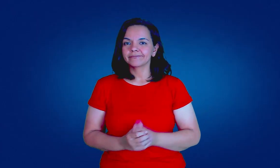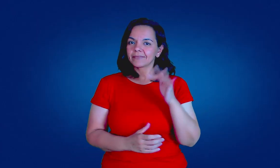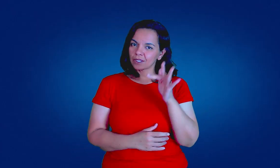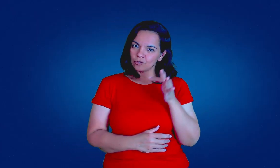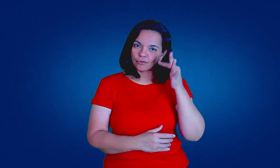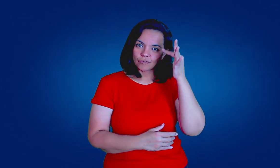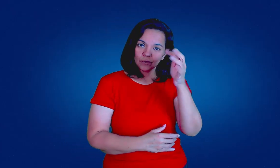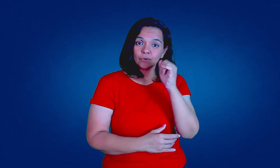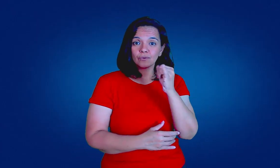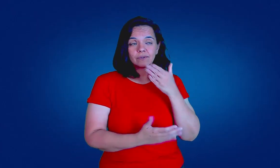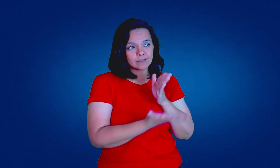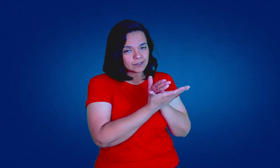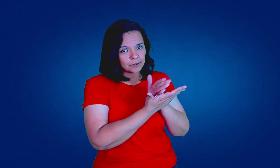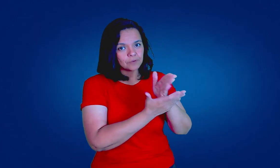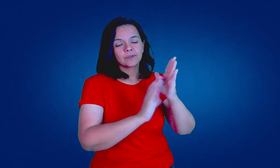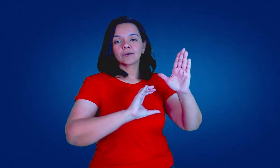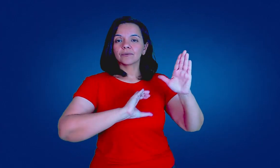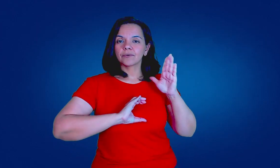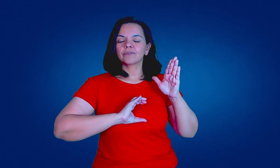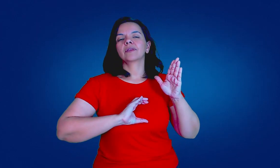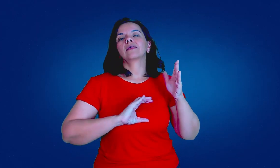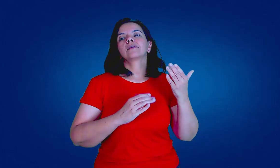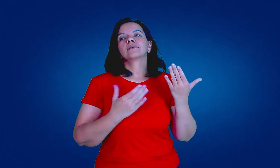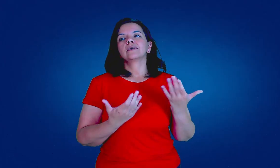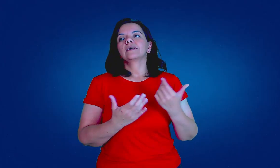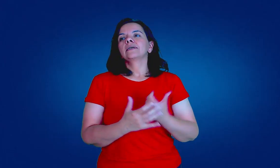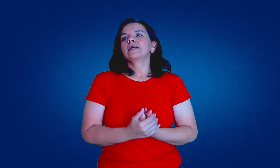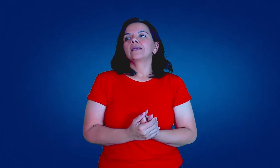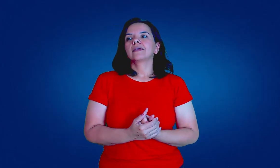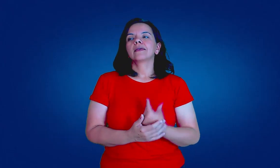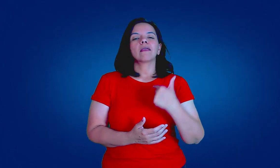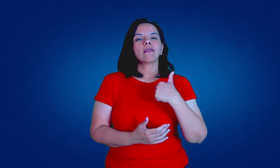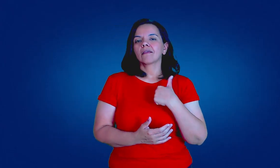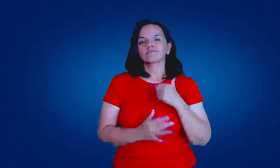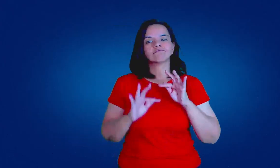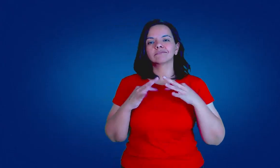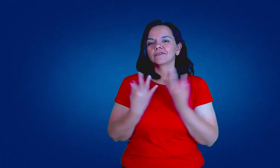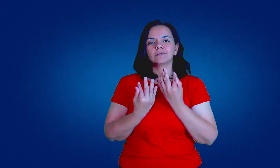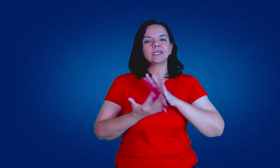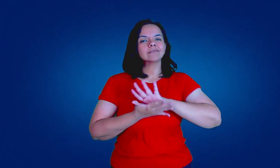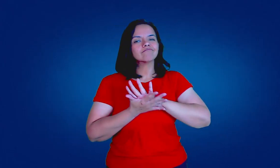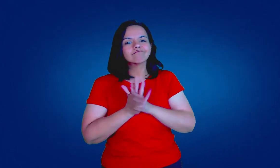Vou sentir o Espírito vai me ajudar, vai me mostrar o caminho.